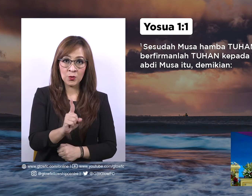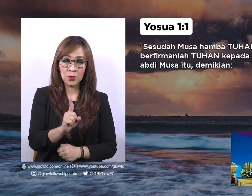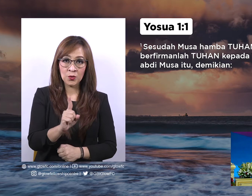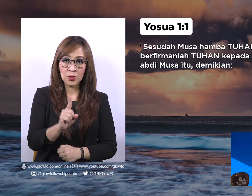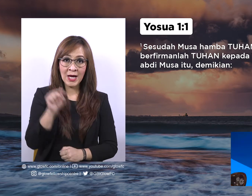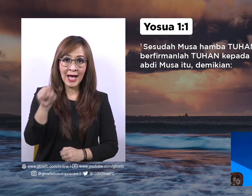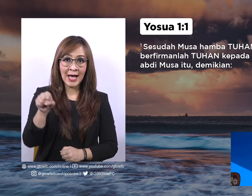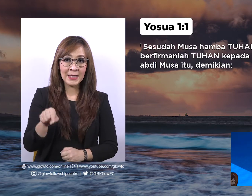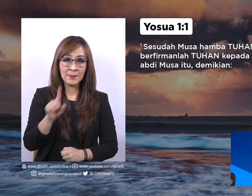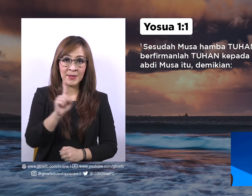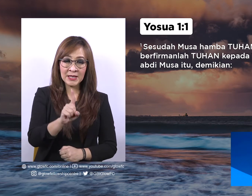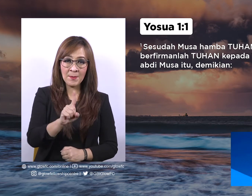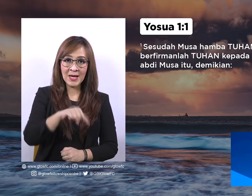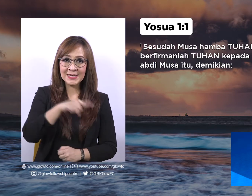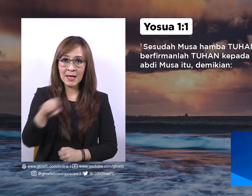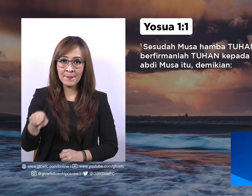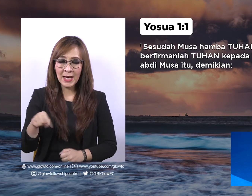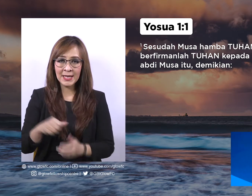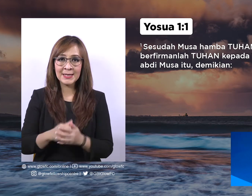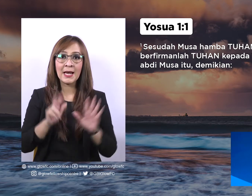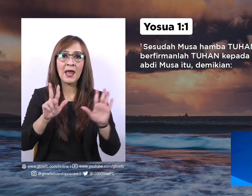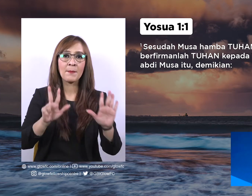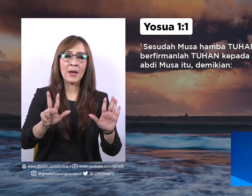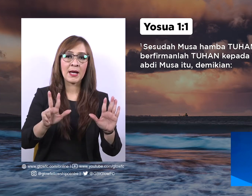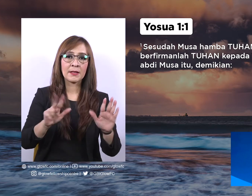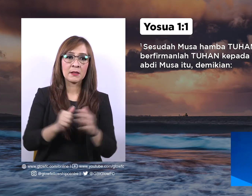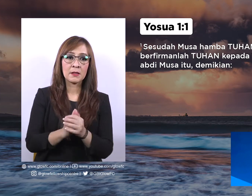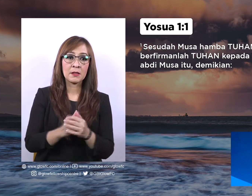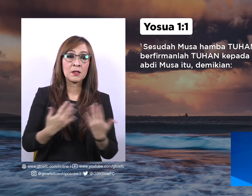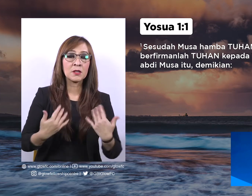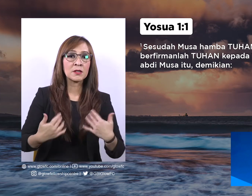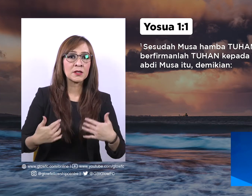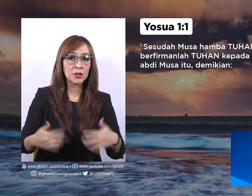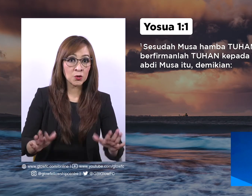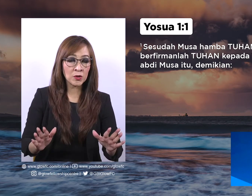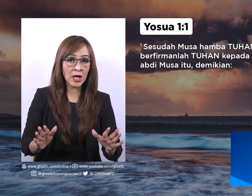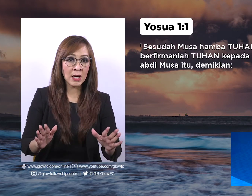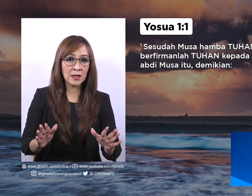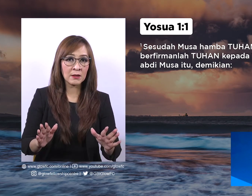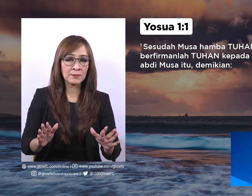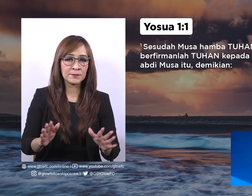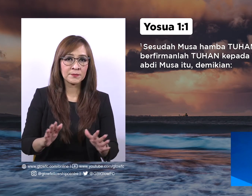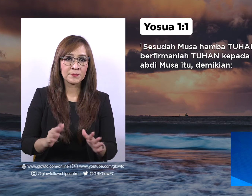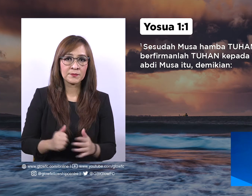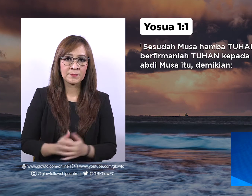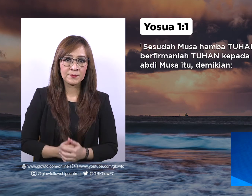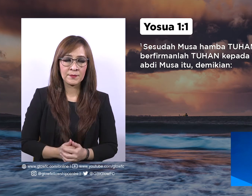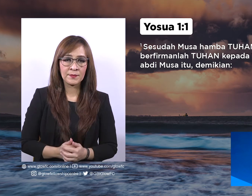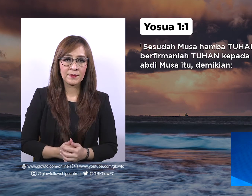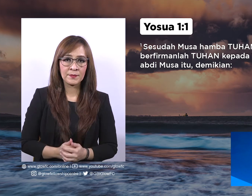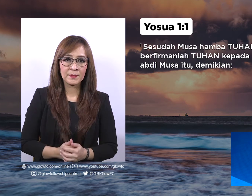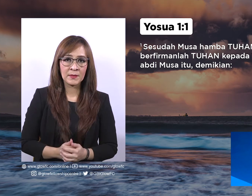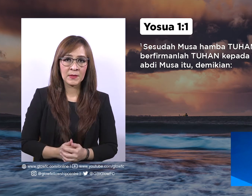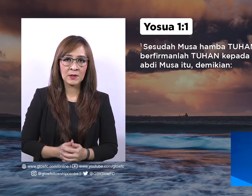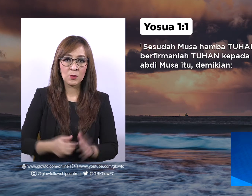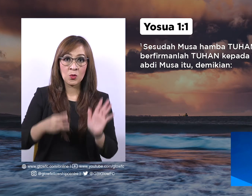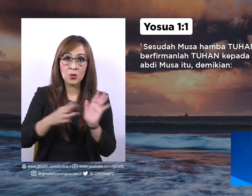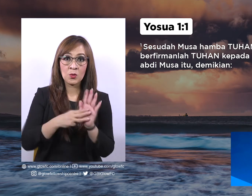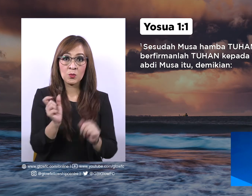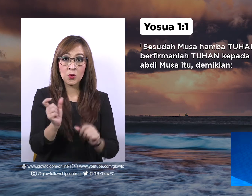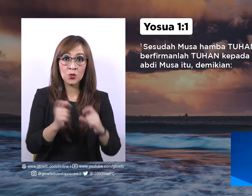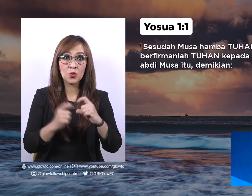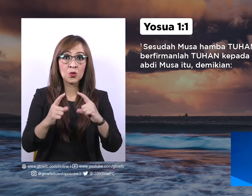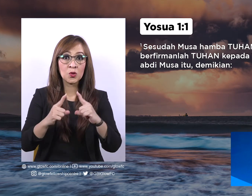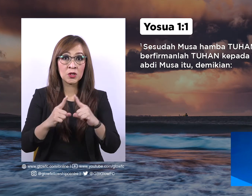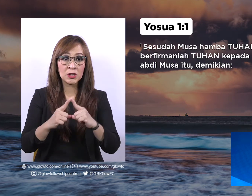hai hai yang pertama sampai delapan demikian firman Tuhan sesudah Musa hamba tuhan itu tak